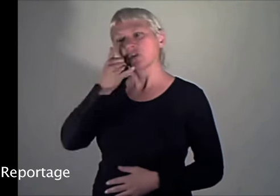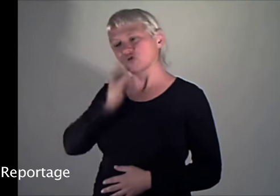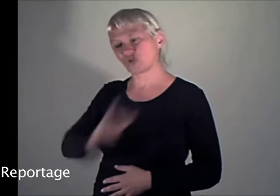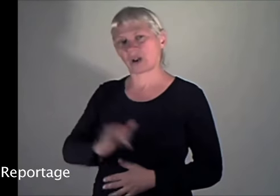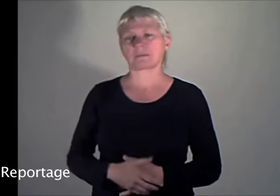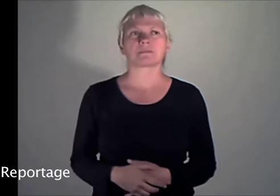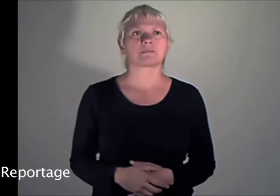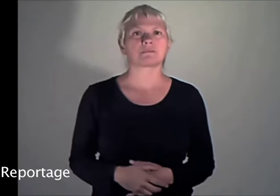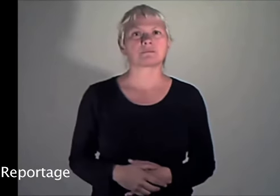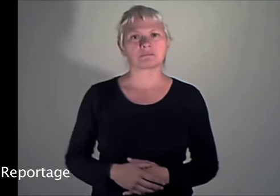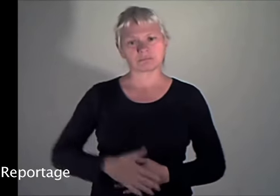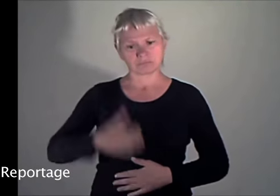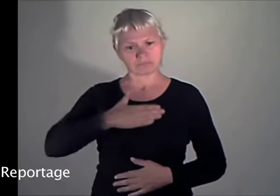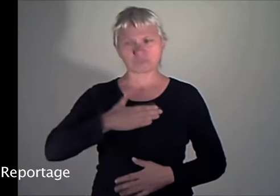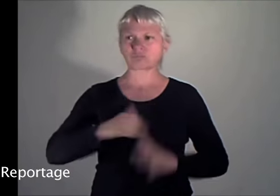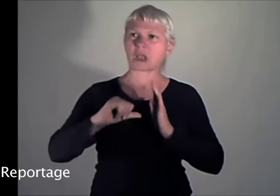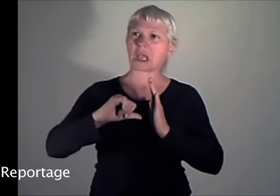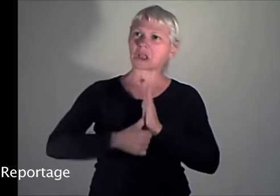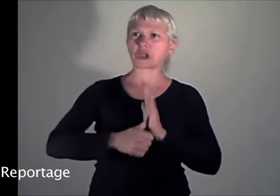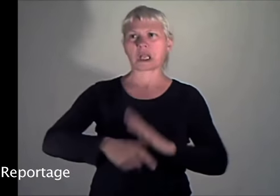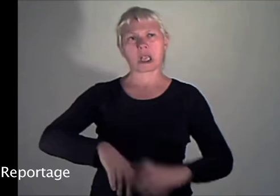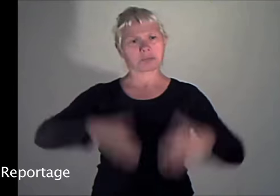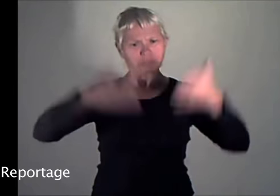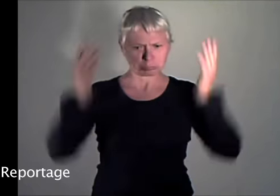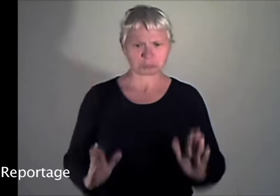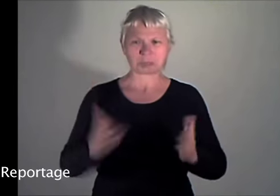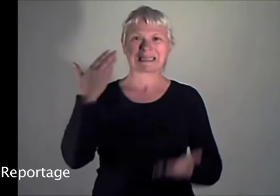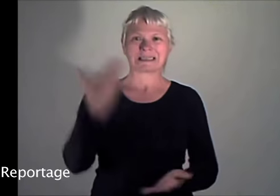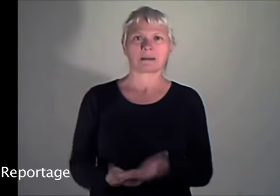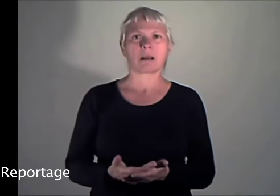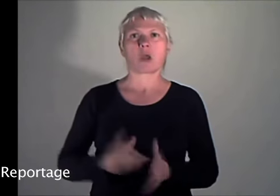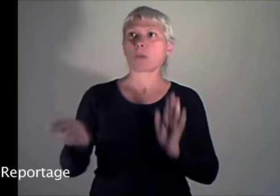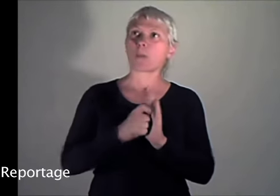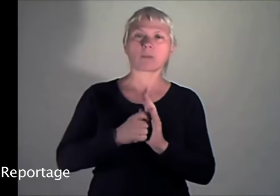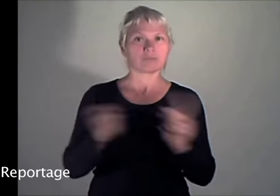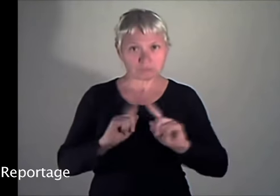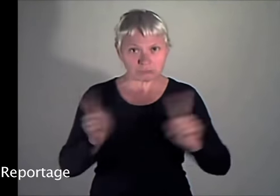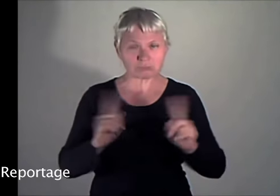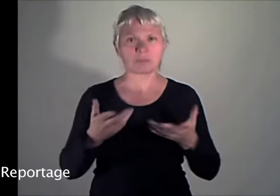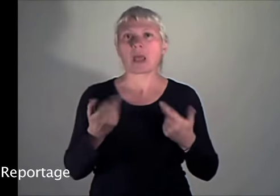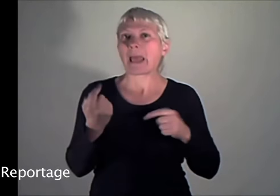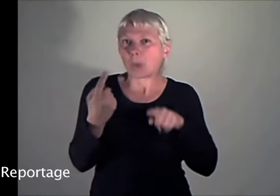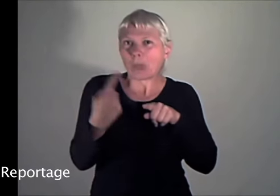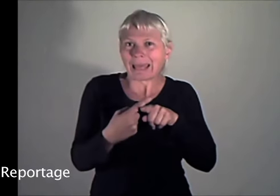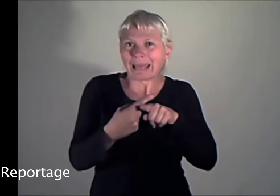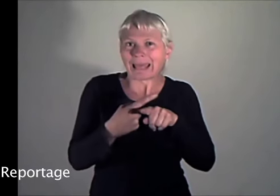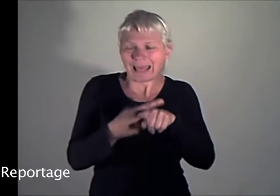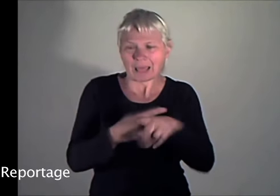un appareil, et puis on le cache, un appareil auditif, et puis on le cache avec ses cheveux parce que c'est gênant, on ne veut pas le montrer aux autres personnes sourdes. Et